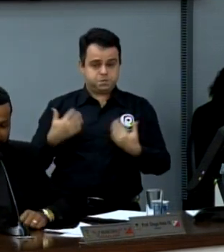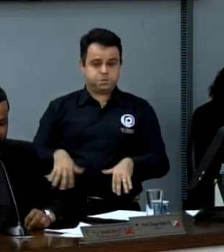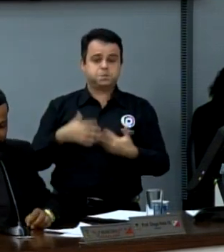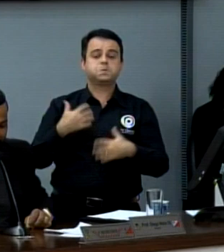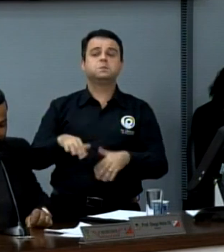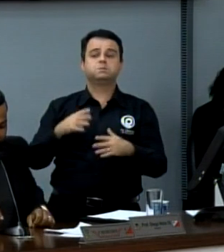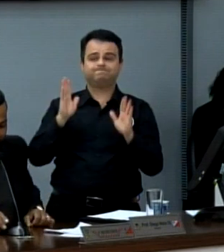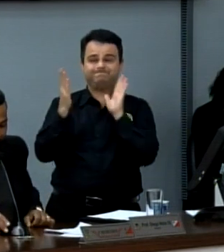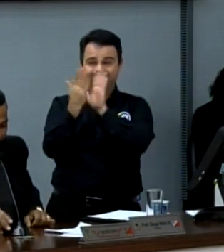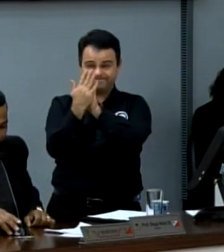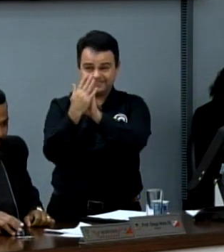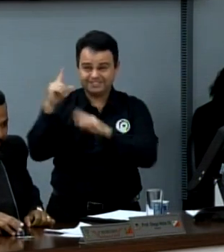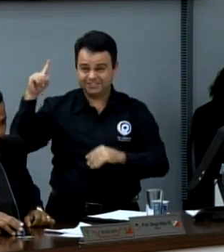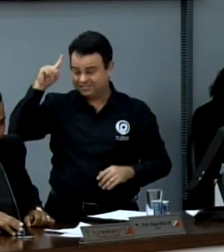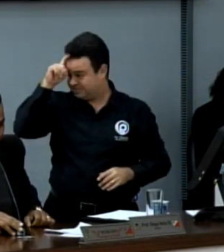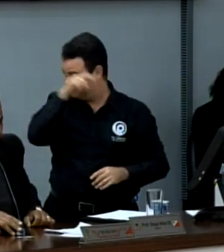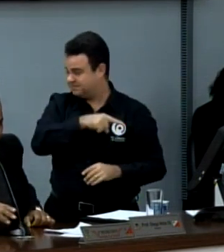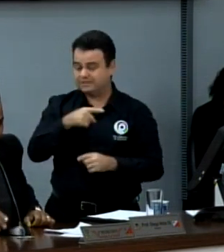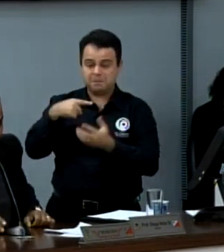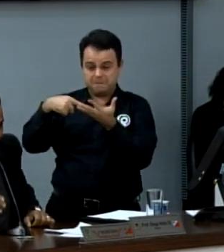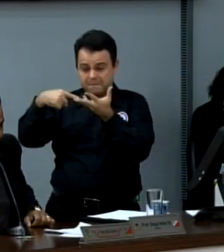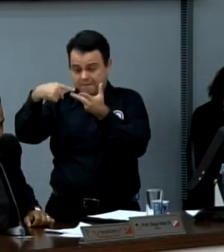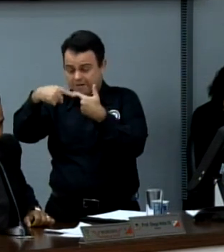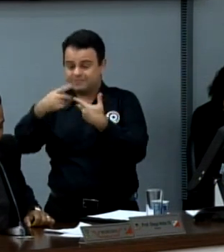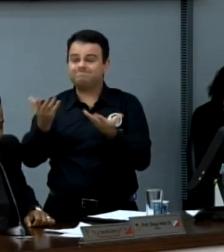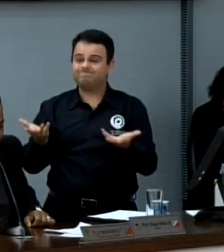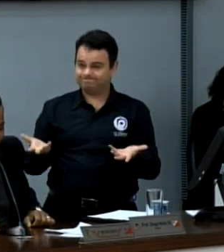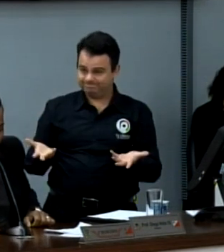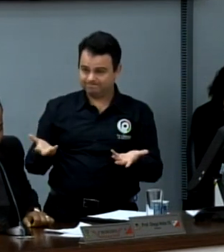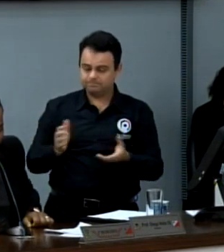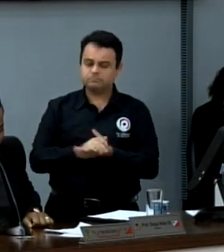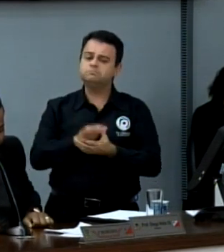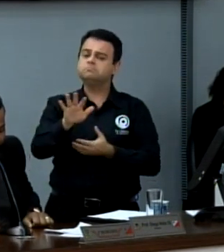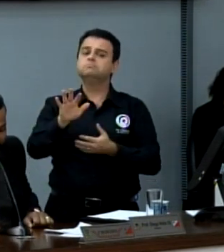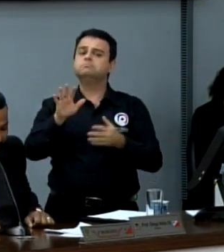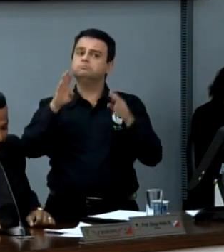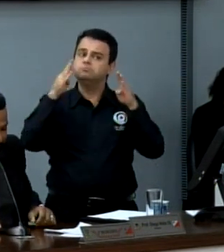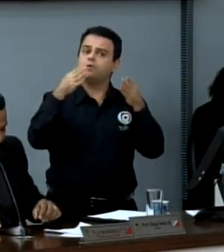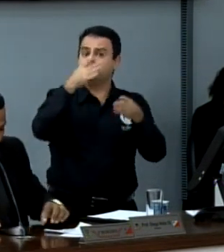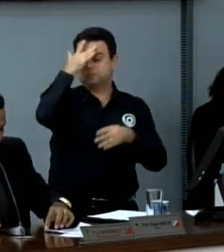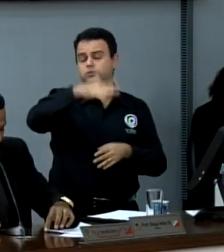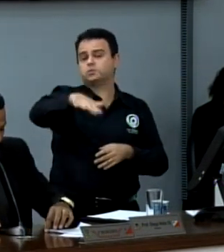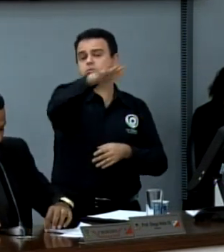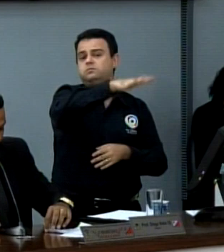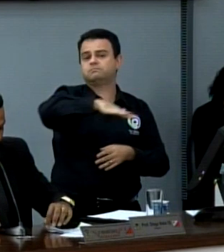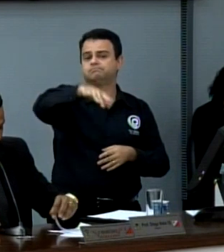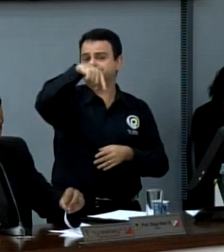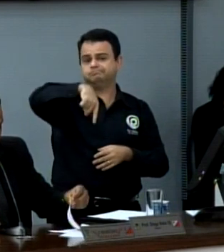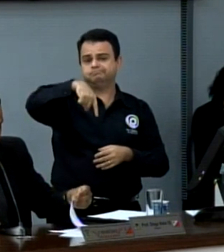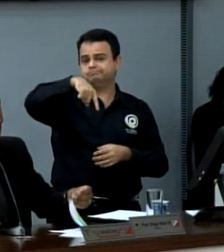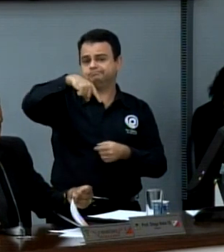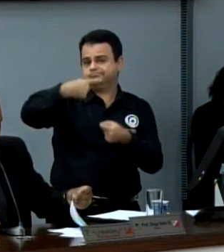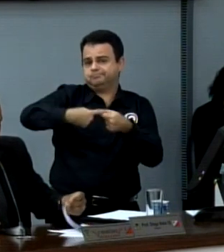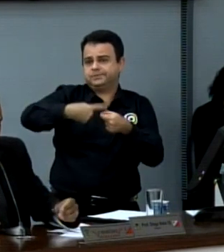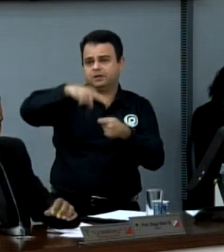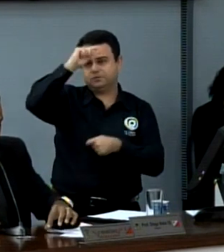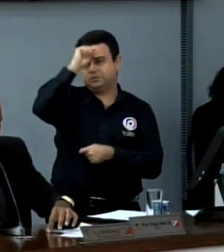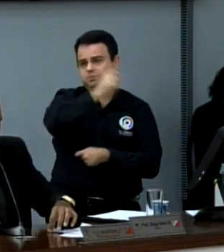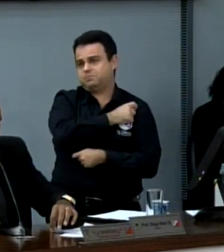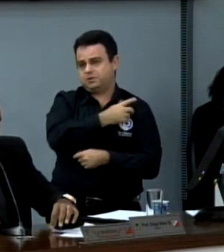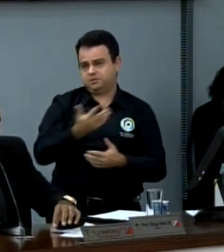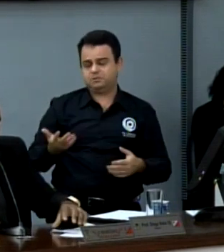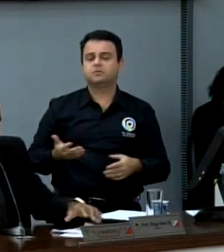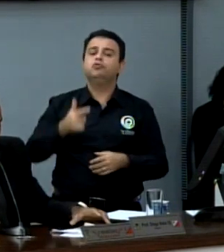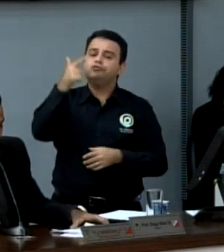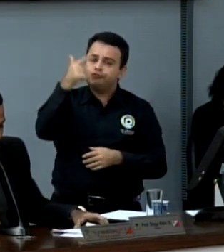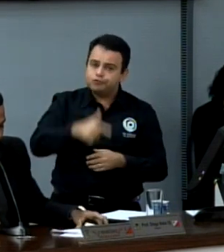dificuldades para conseguir algo E aí tudo em prol da população né então tenho dito desejo novamente feliz